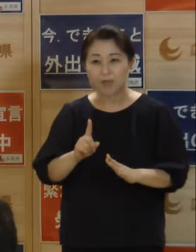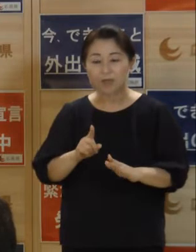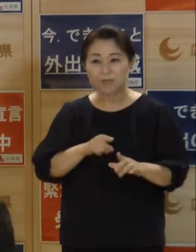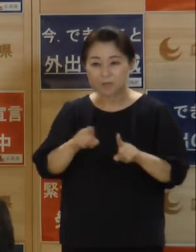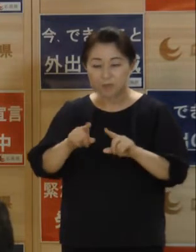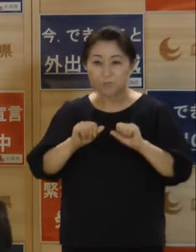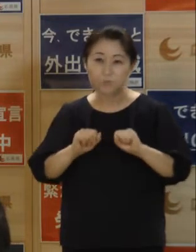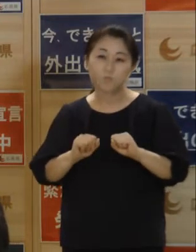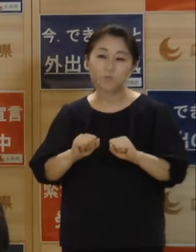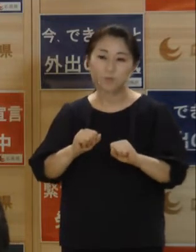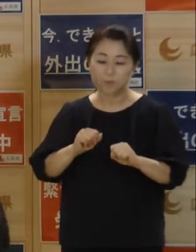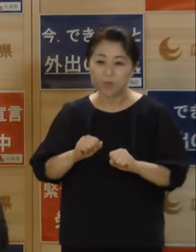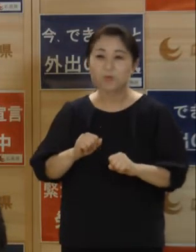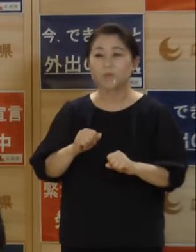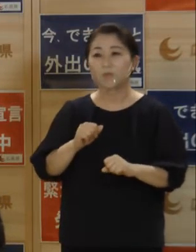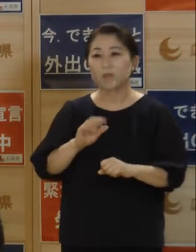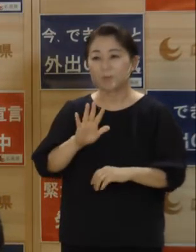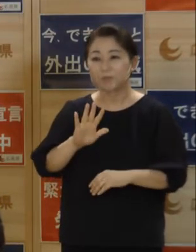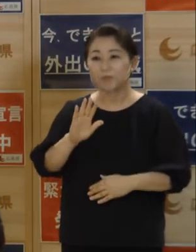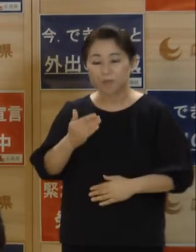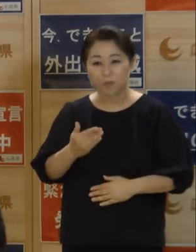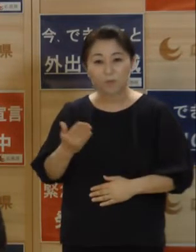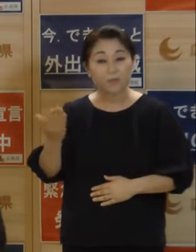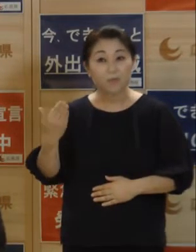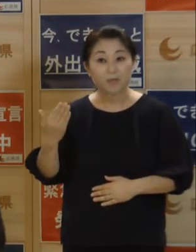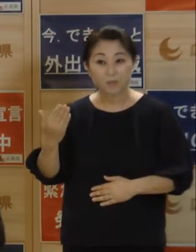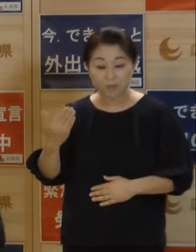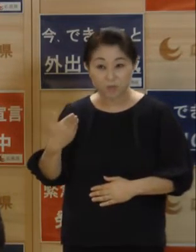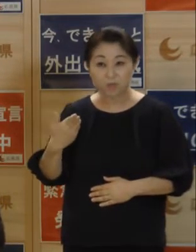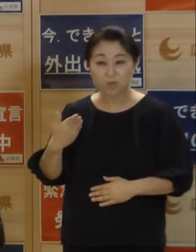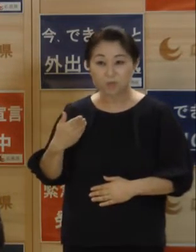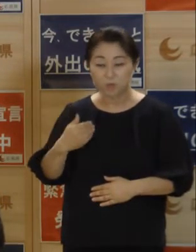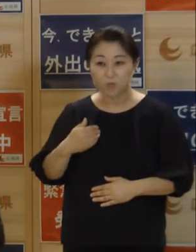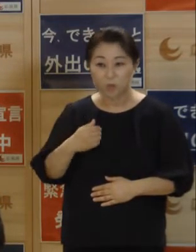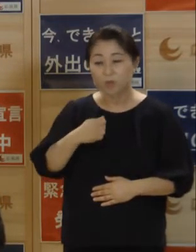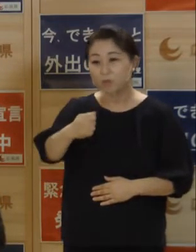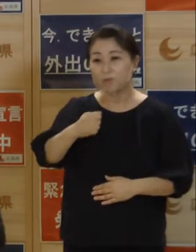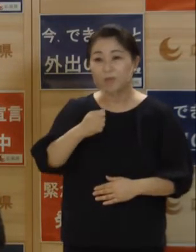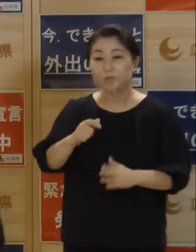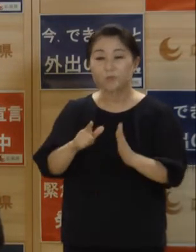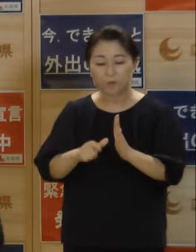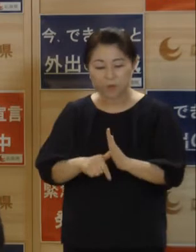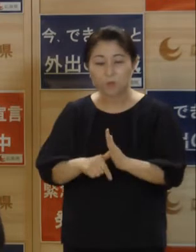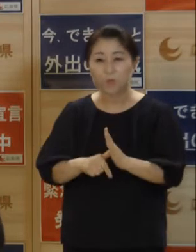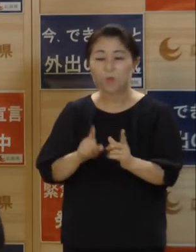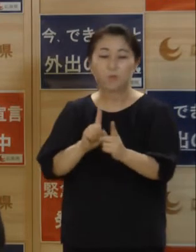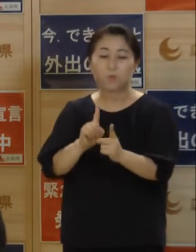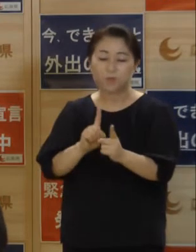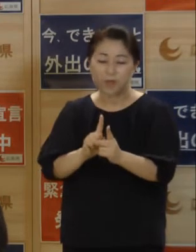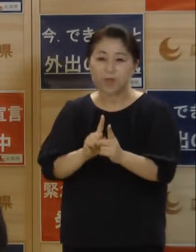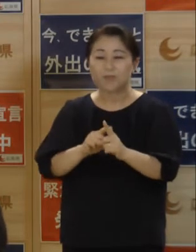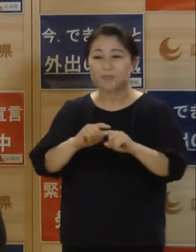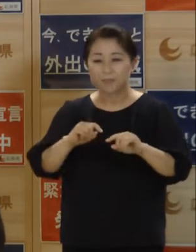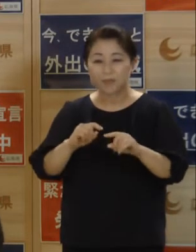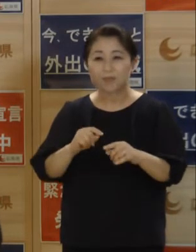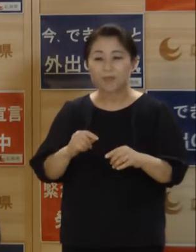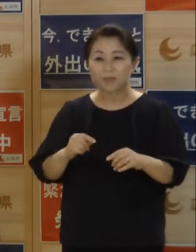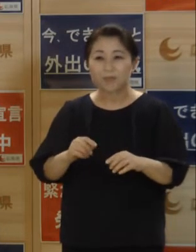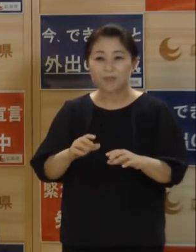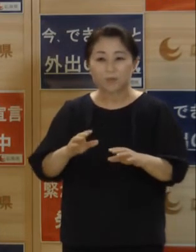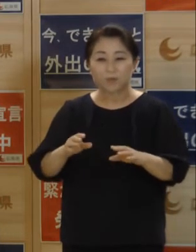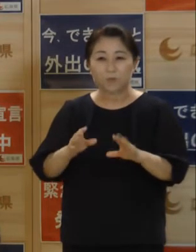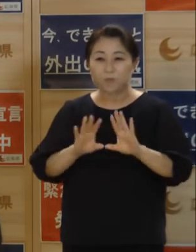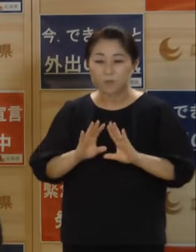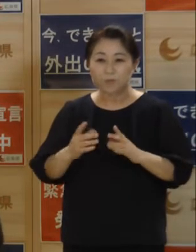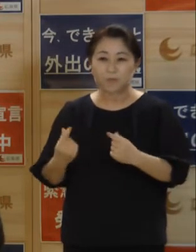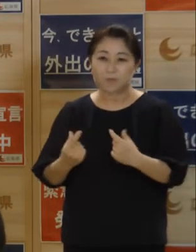していました。先日のプラザマリの取材の際もその後要請に応じていない店が対応を変更したとは聞いていないというふう